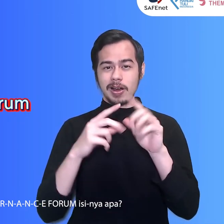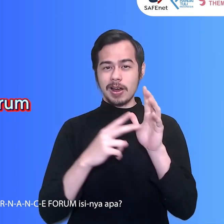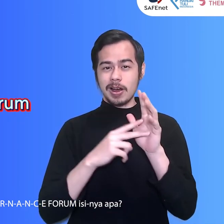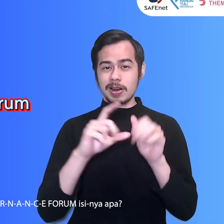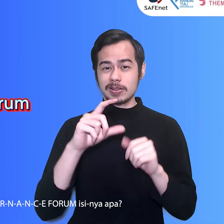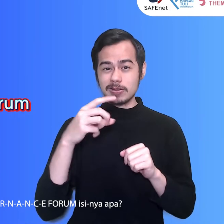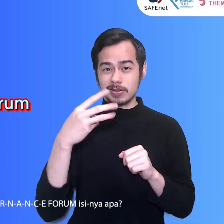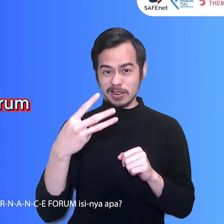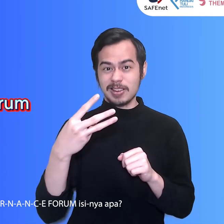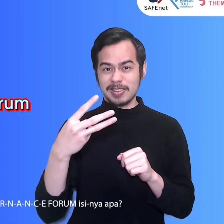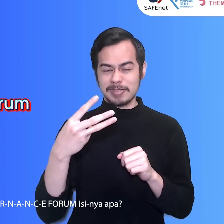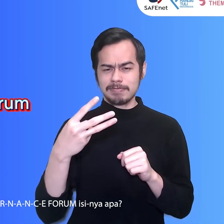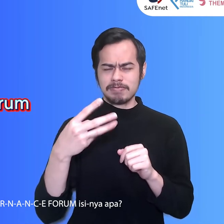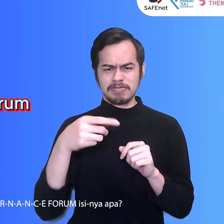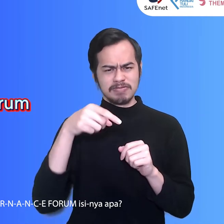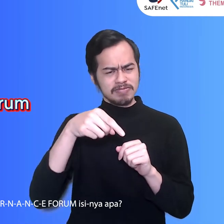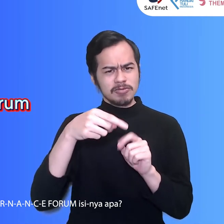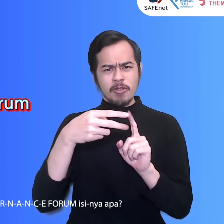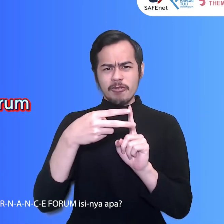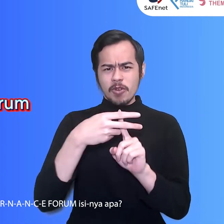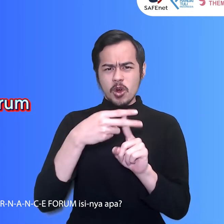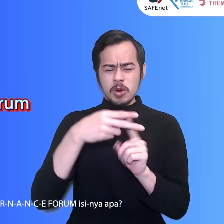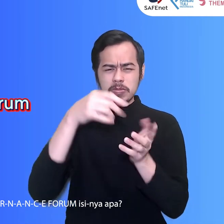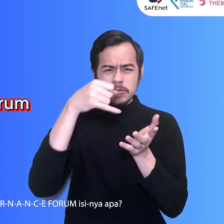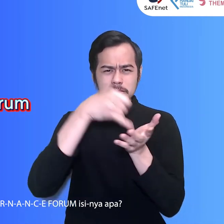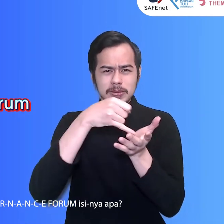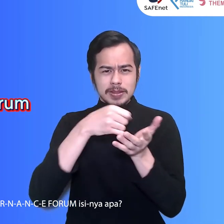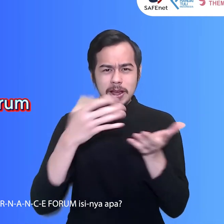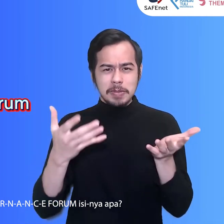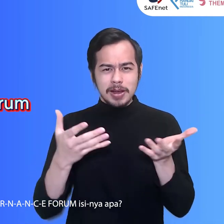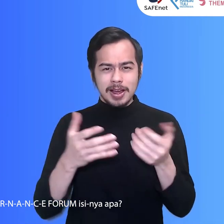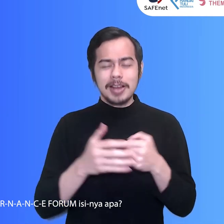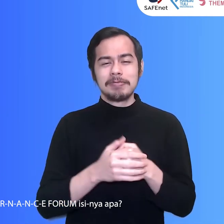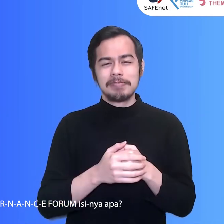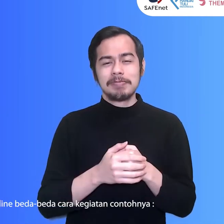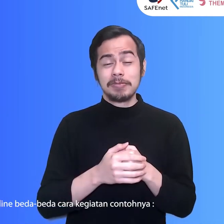online mencakup beberapa spektrum perilaku seperti penguntitan